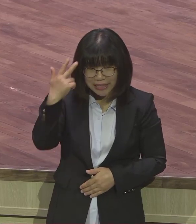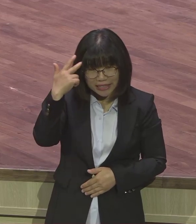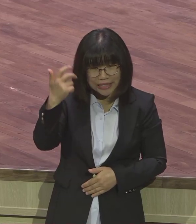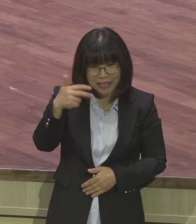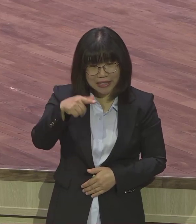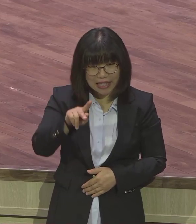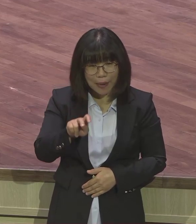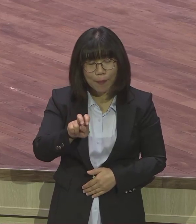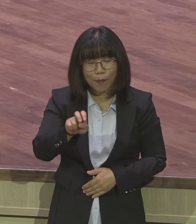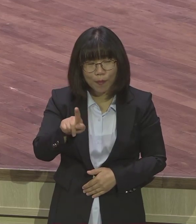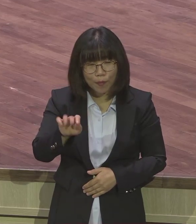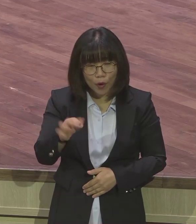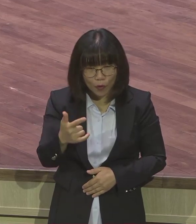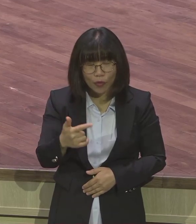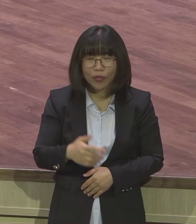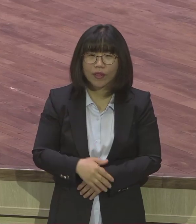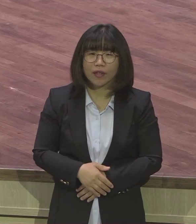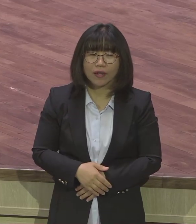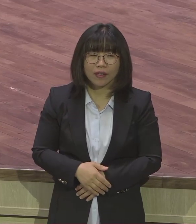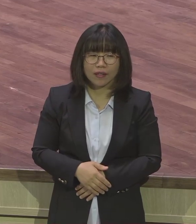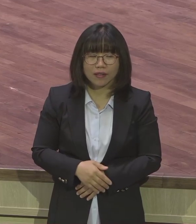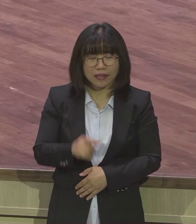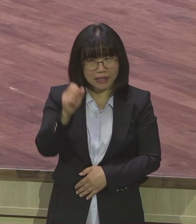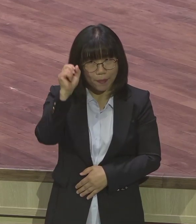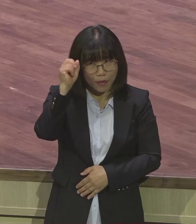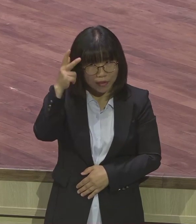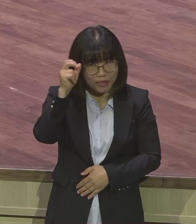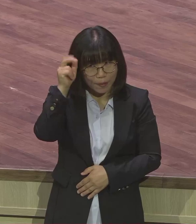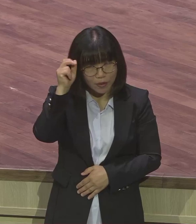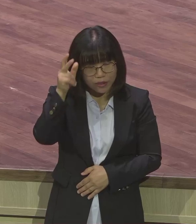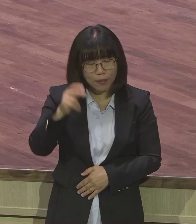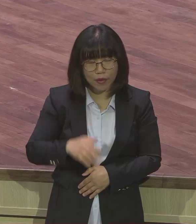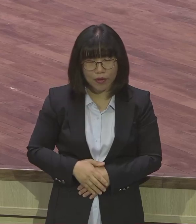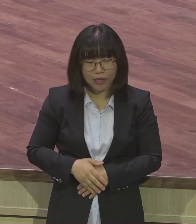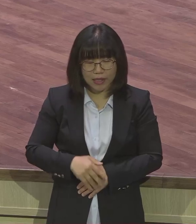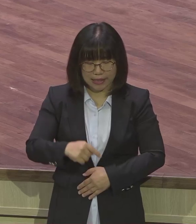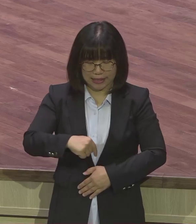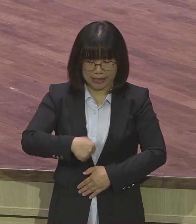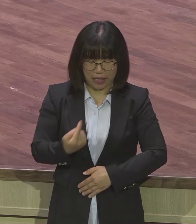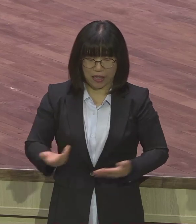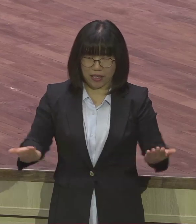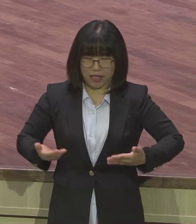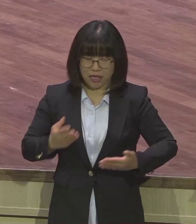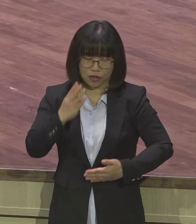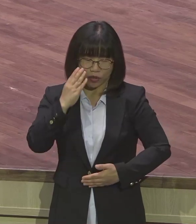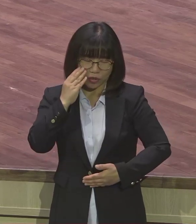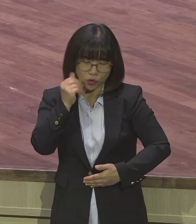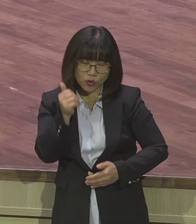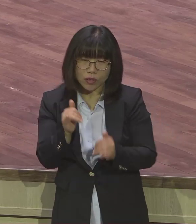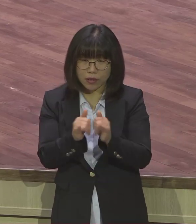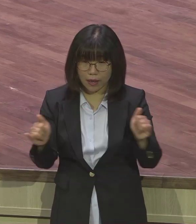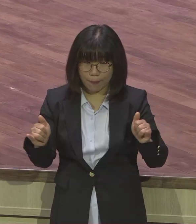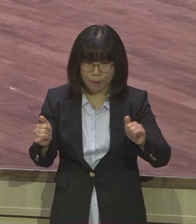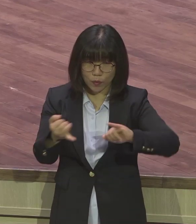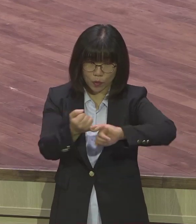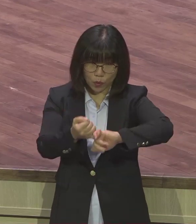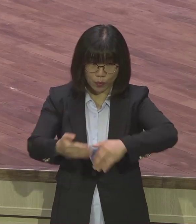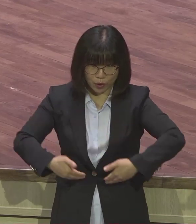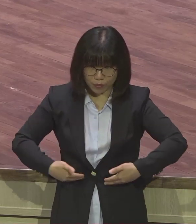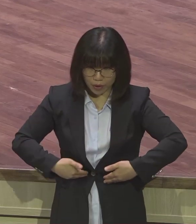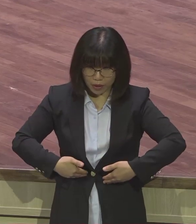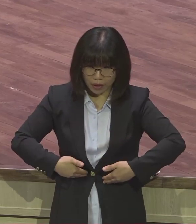자기 일에 능숙한 사람은 왕 앞에서 설 것이라고 강조. 자기 일에 능숙한 사람. 영계자 성도는요. 하나님 절대